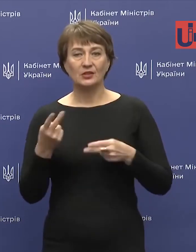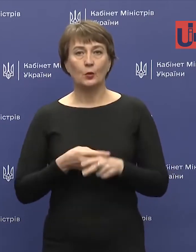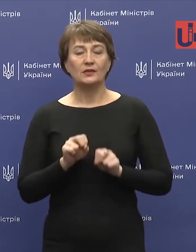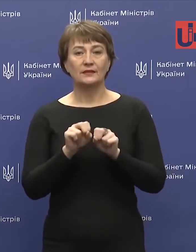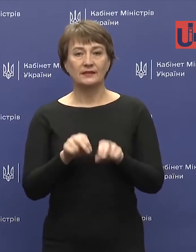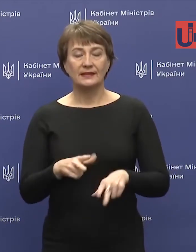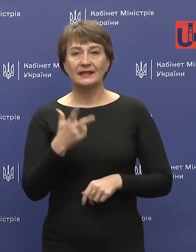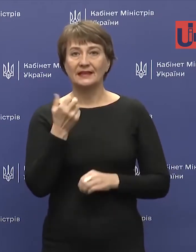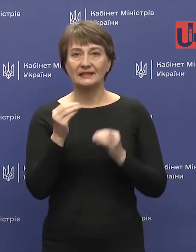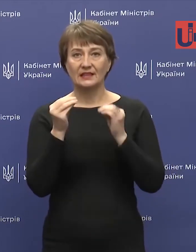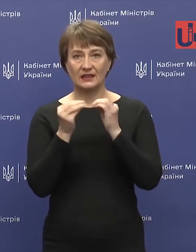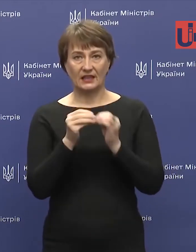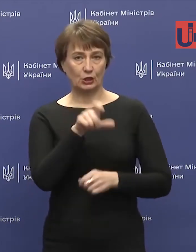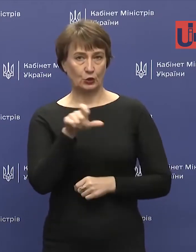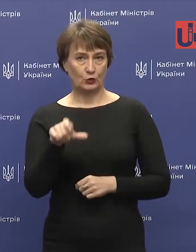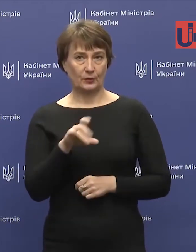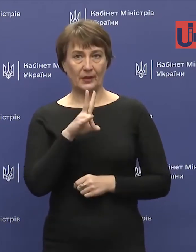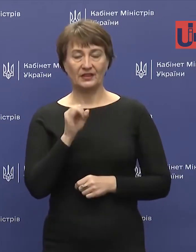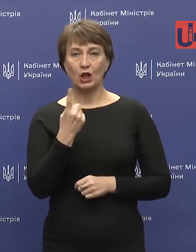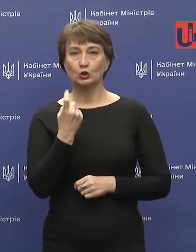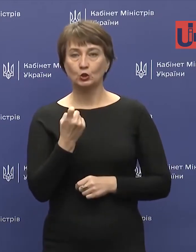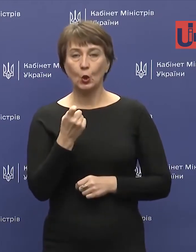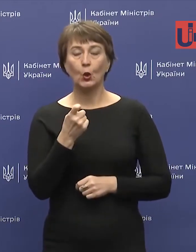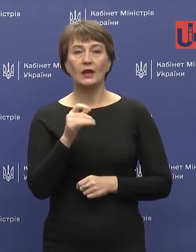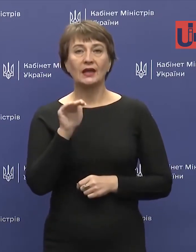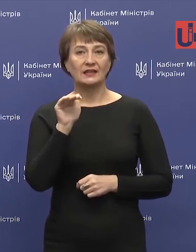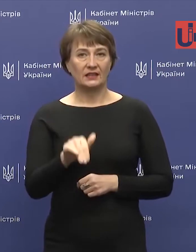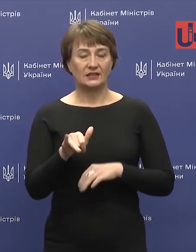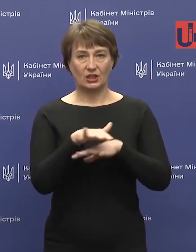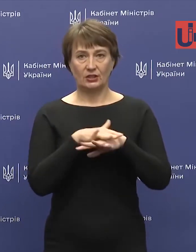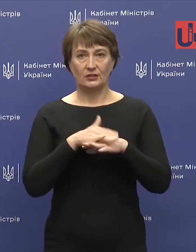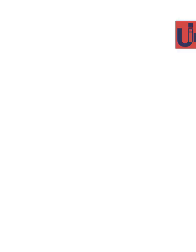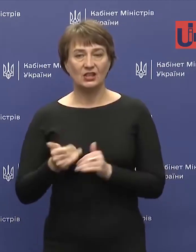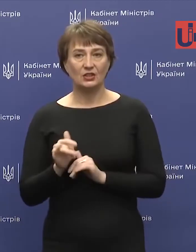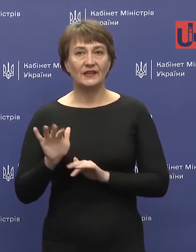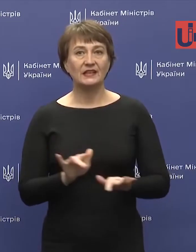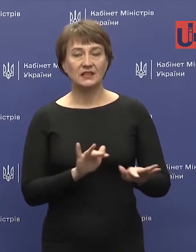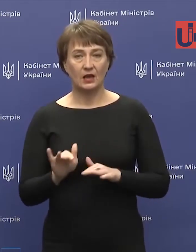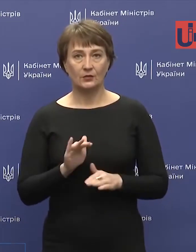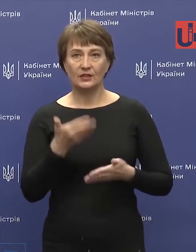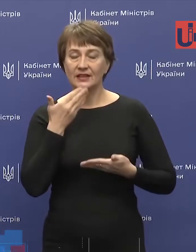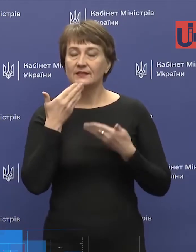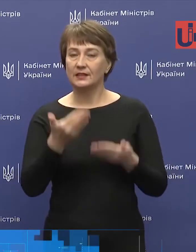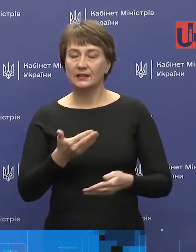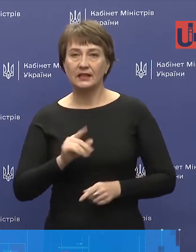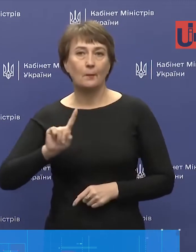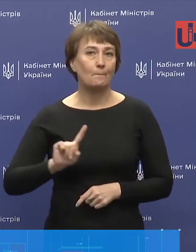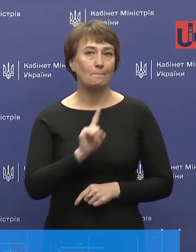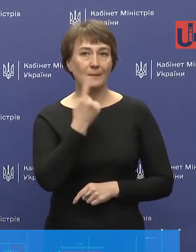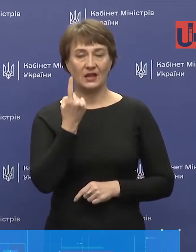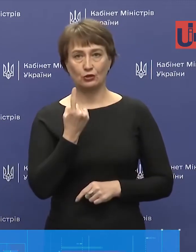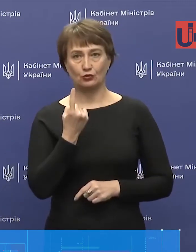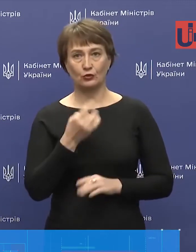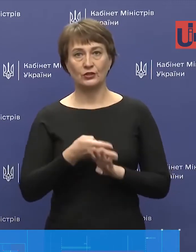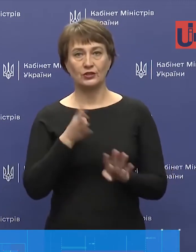складає 310 осіб на 100 тисяч населення за останні 14 днів. Тому звертаюсь в першу чергу